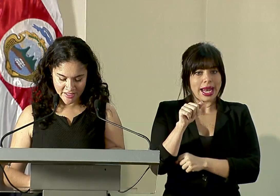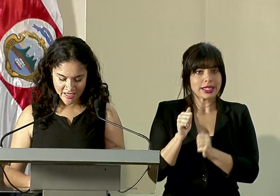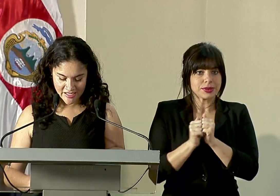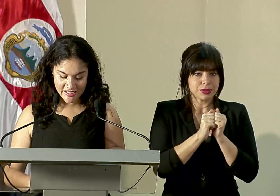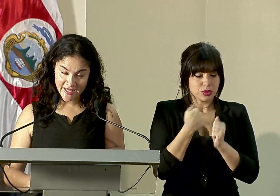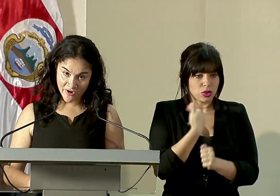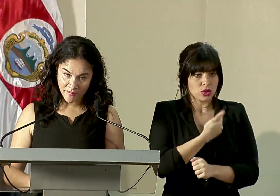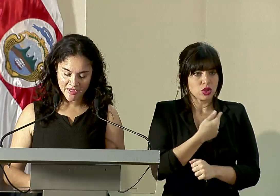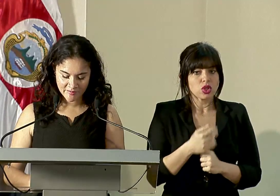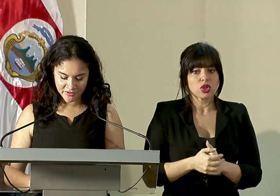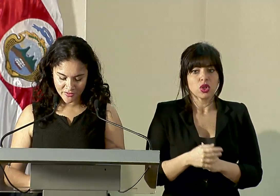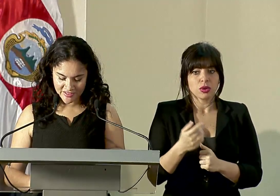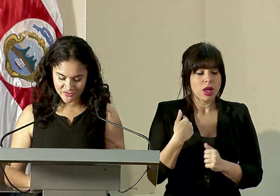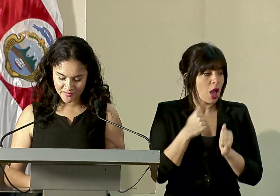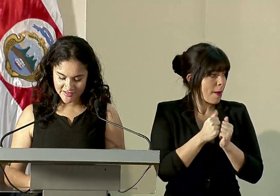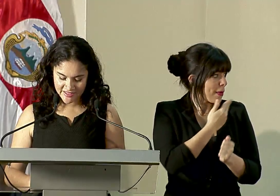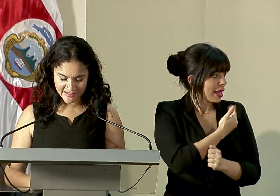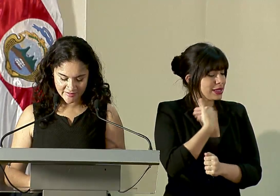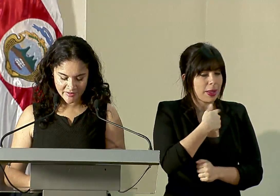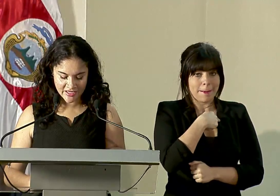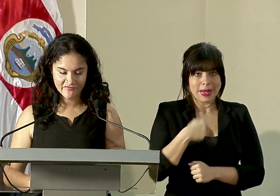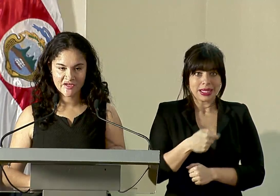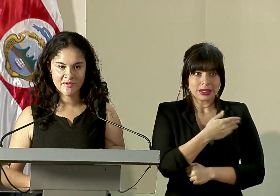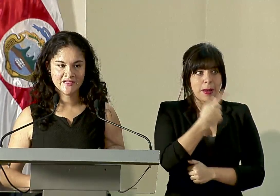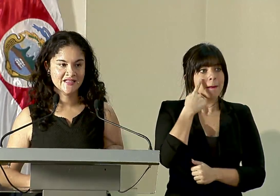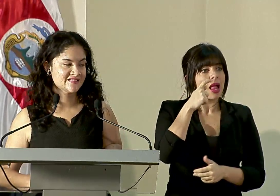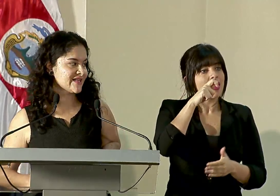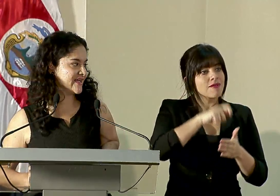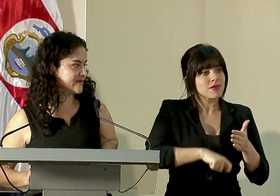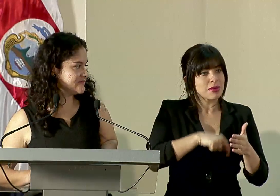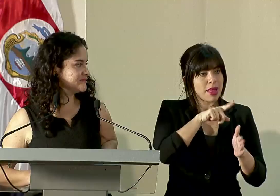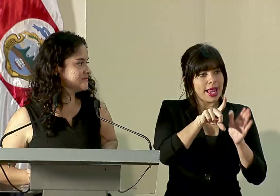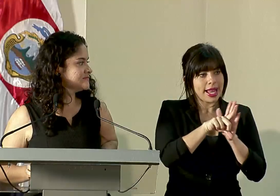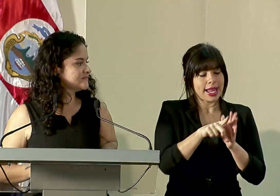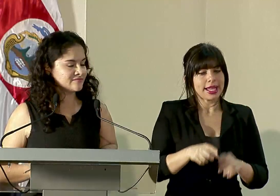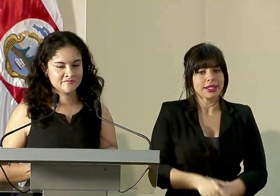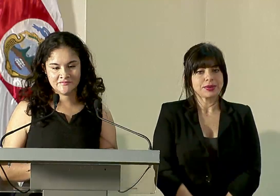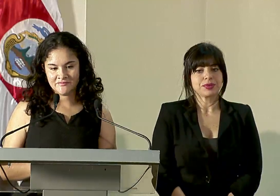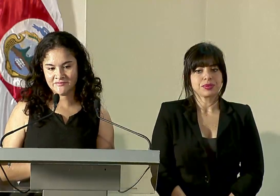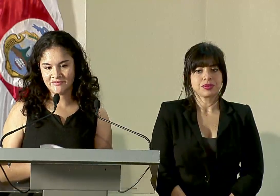acompañe, acompañe, perdón, al señor Presidente para la firma de esta ley.